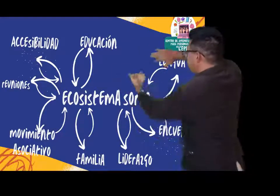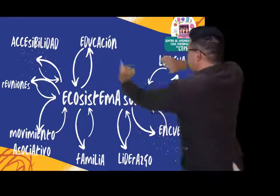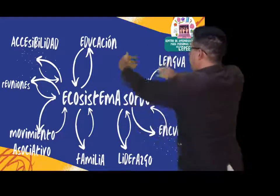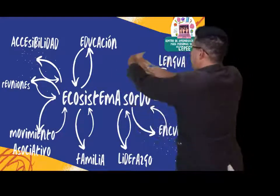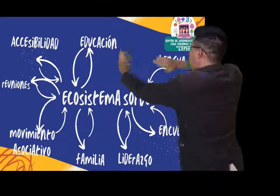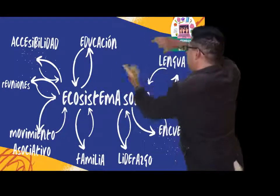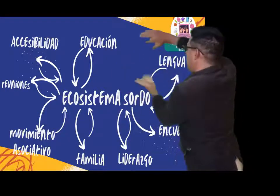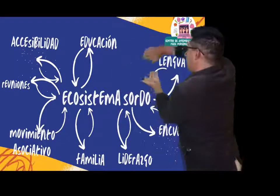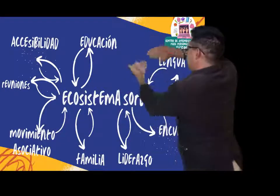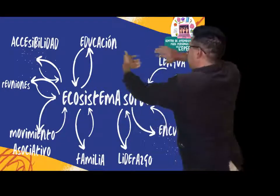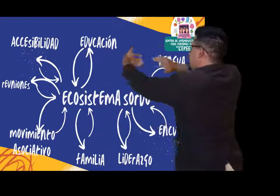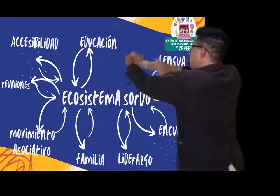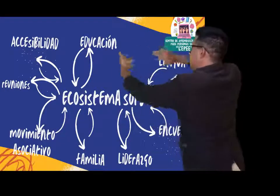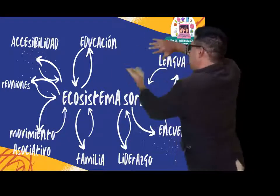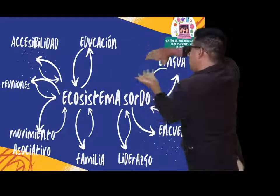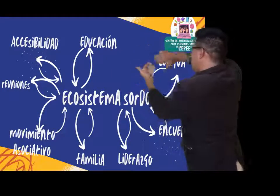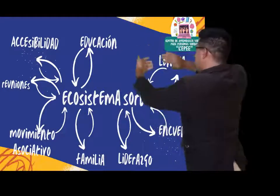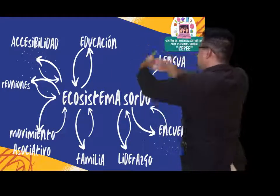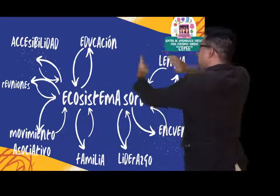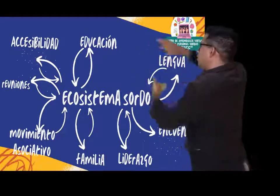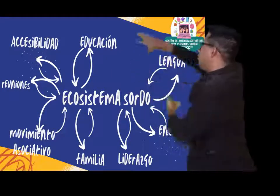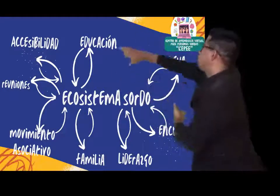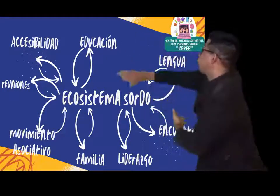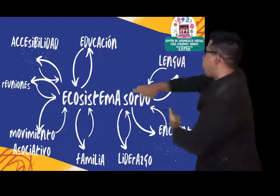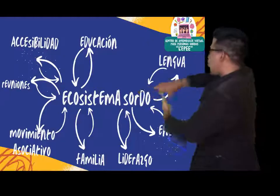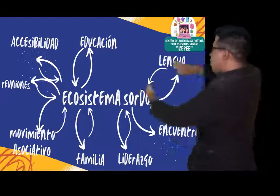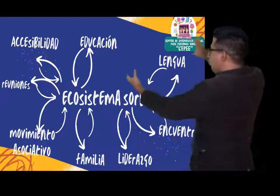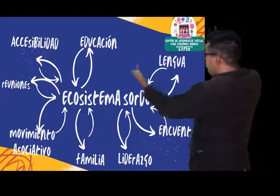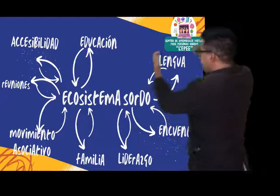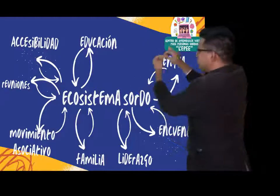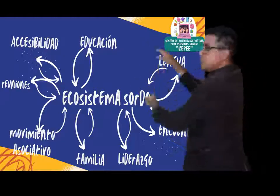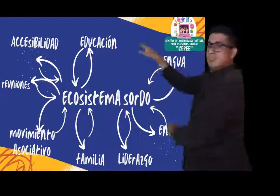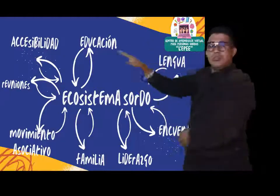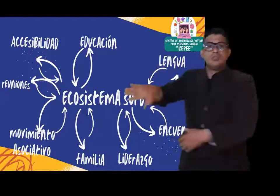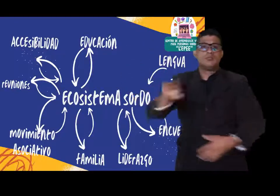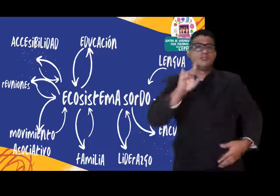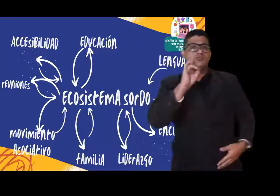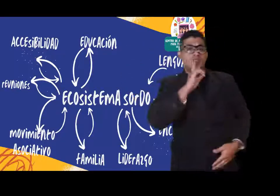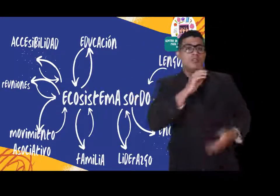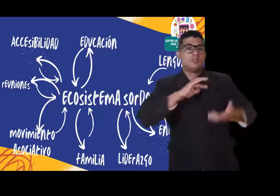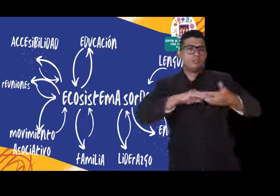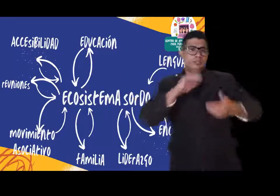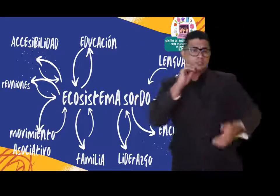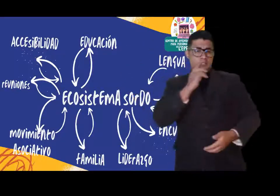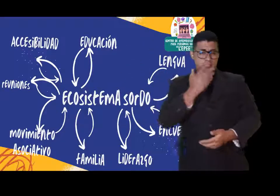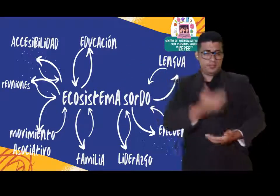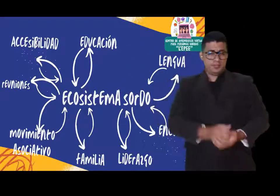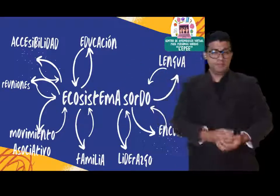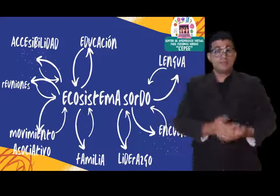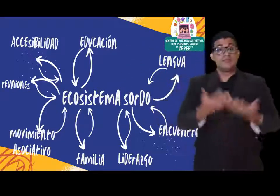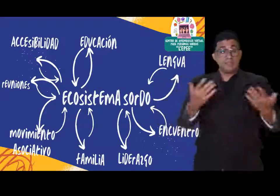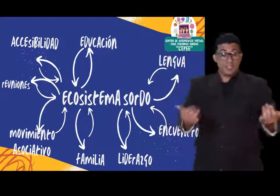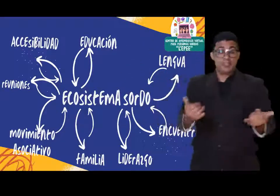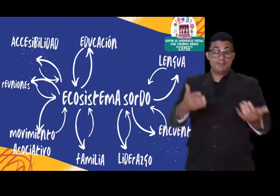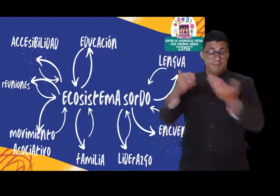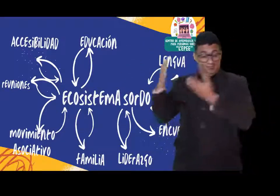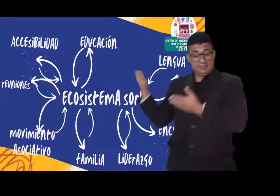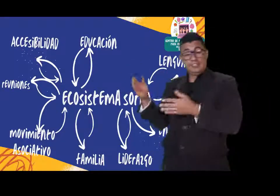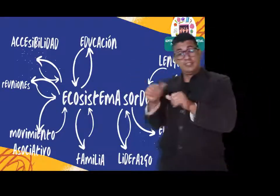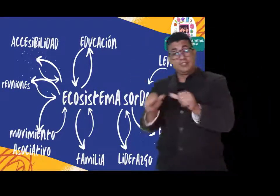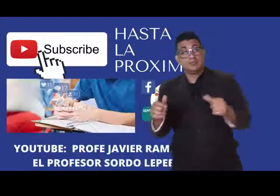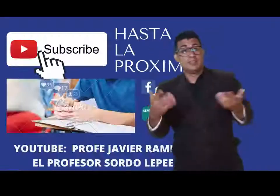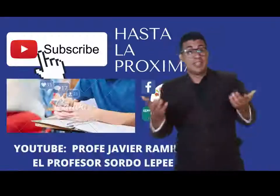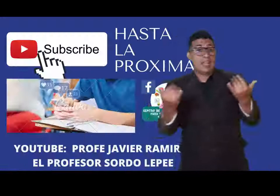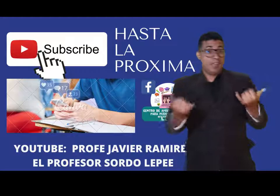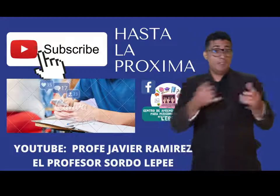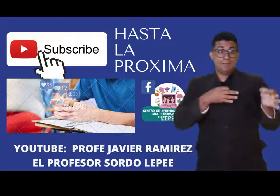que se interrelacionan. Vean cómo hay flechas que suben y que bajan, porque todos ellos conforman parte de lo que el ecosistema